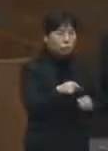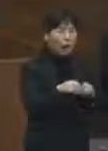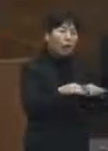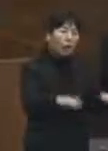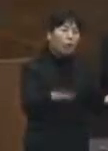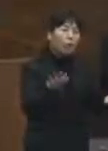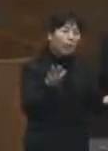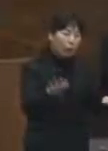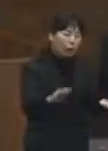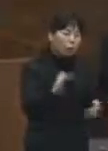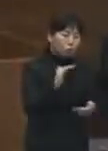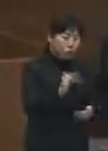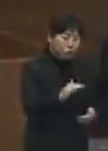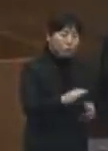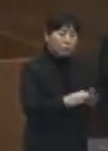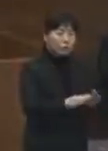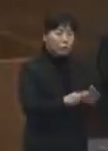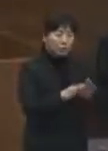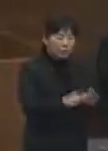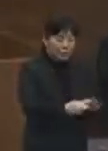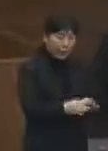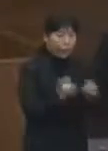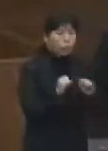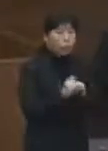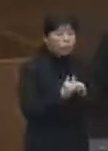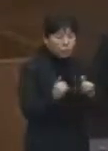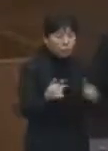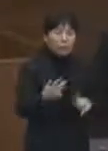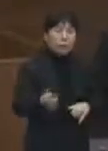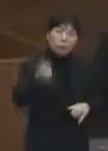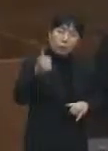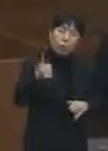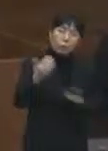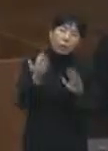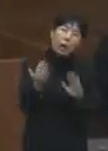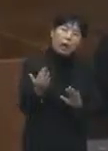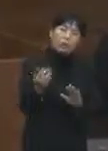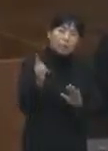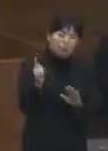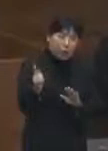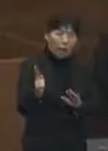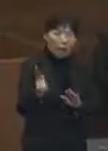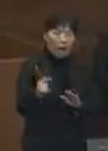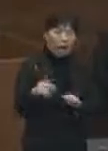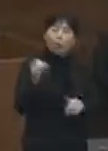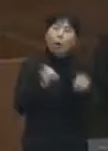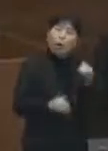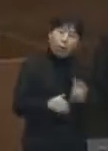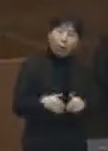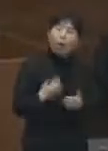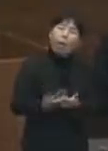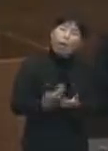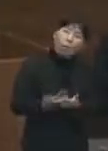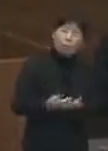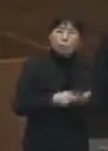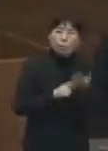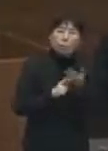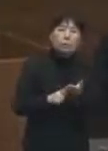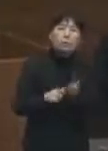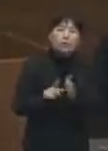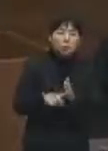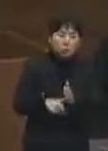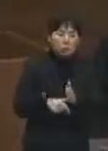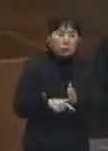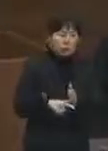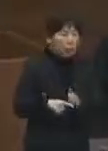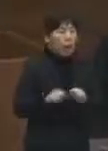考えられる事項について、住民が市長に対して住民投票の実施を請求したときは、市長は住民投